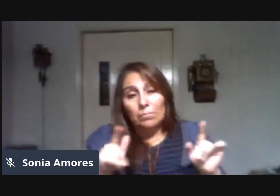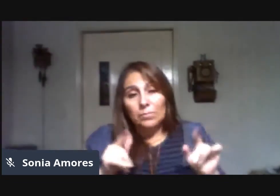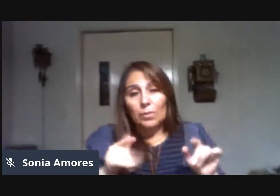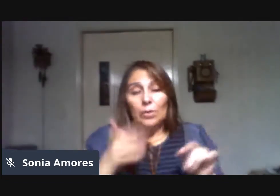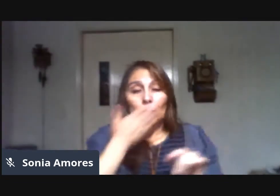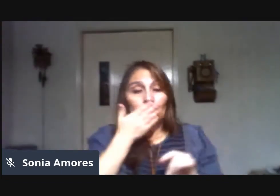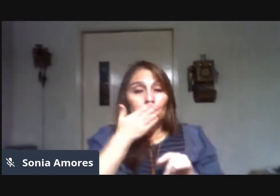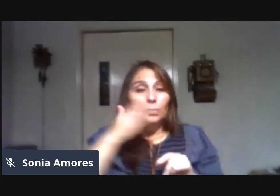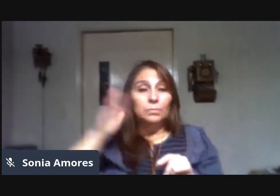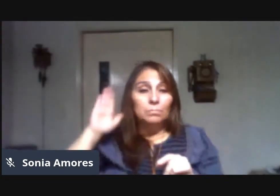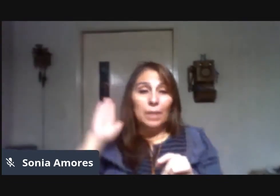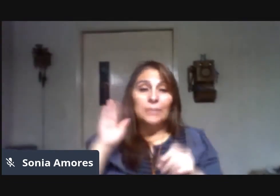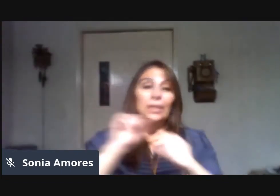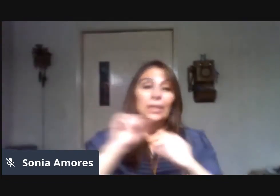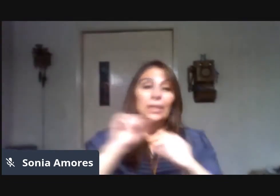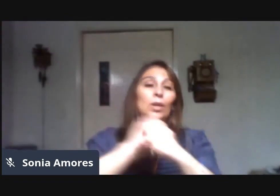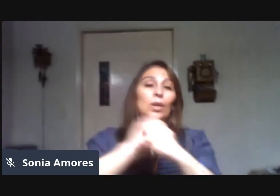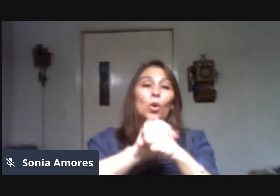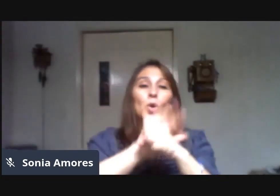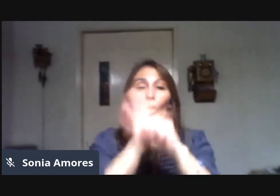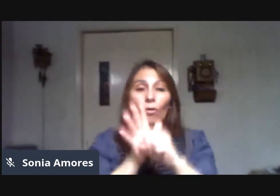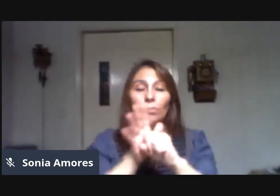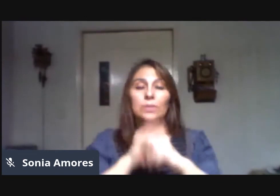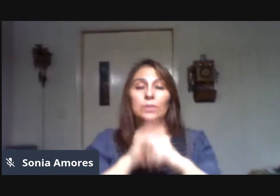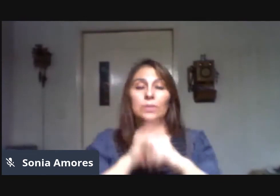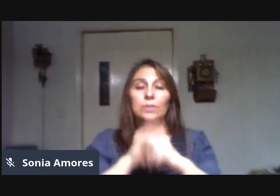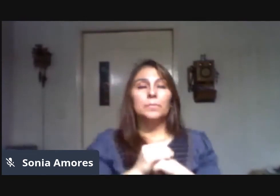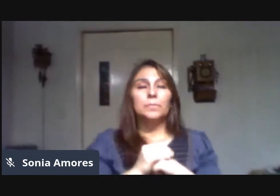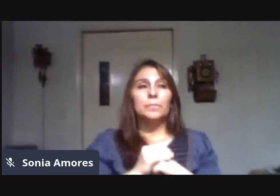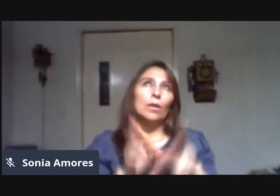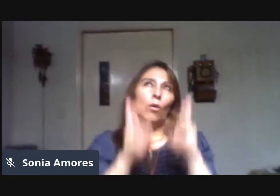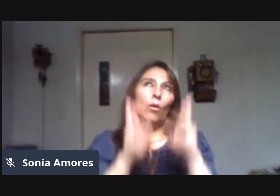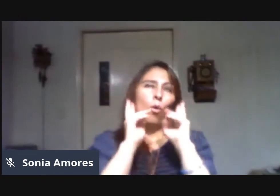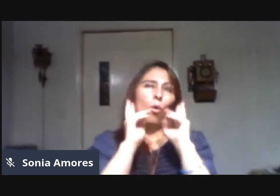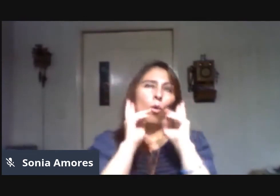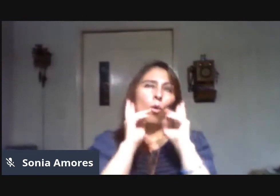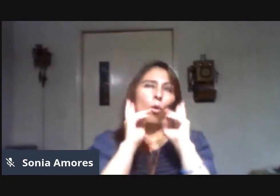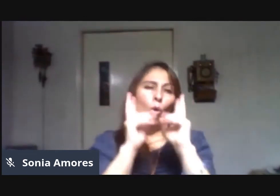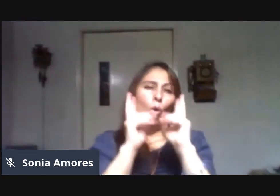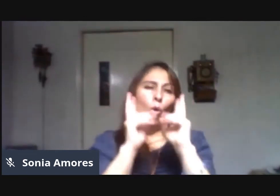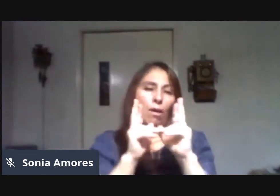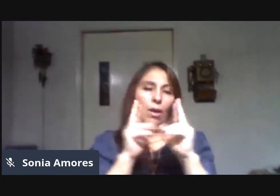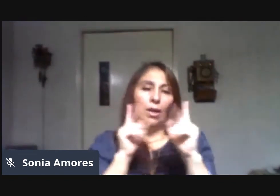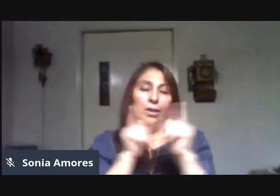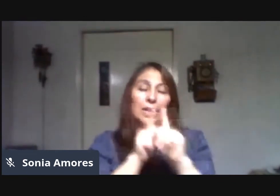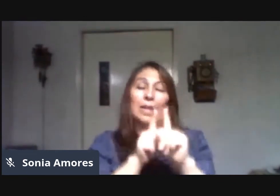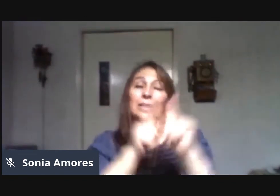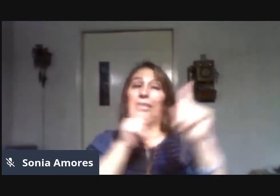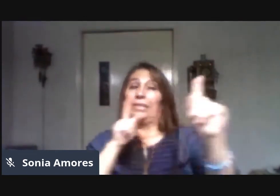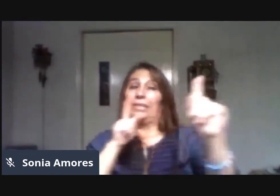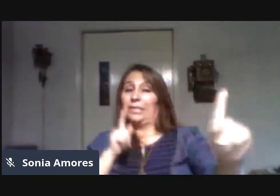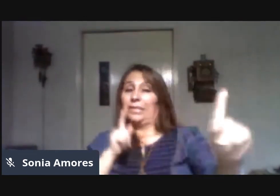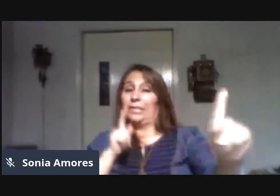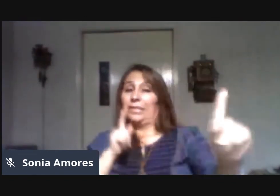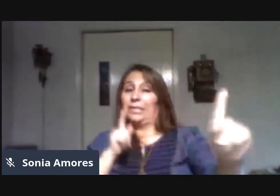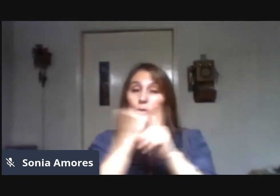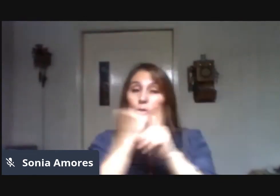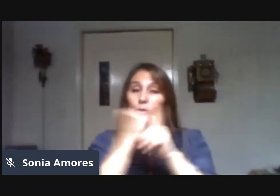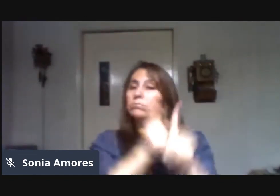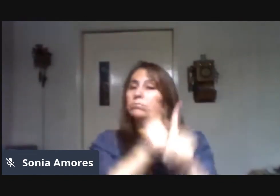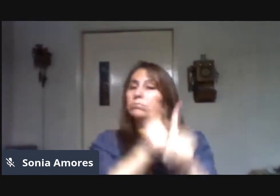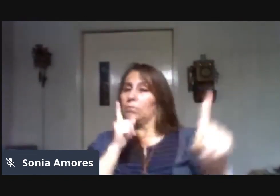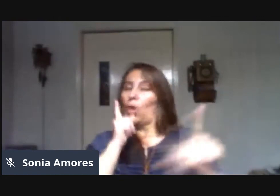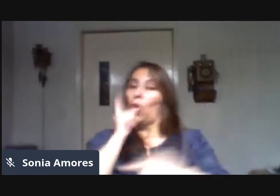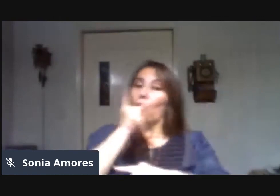pandemia, lo que esperamos es que el distanciamiento social generado por